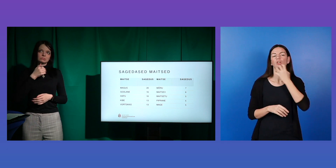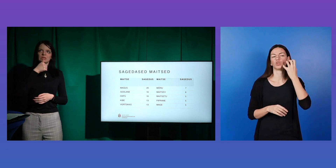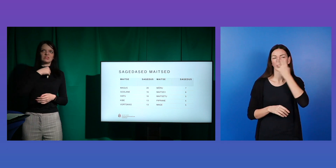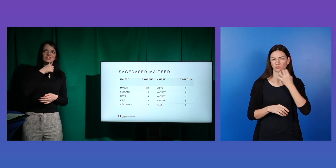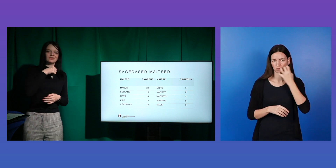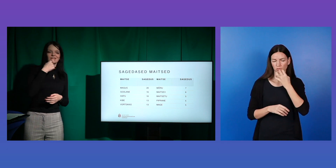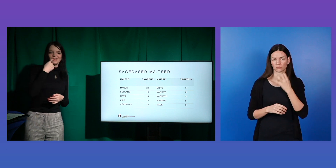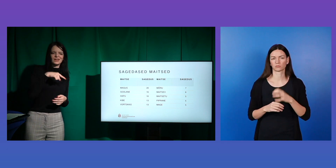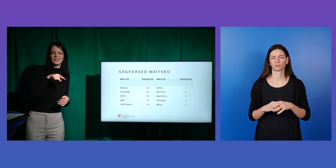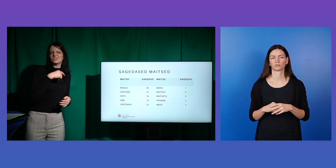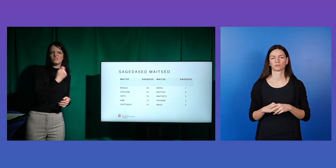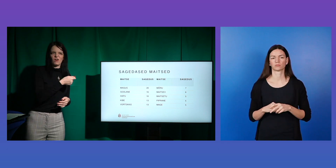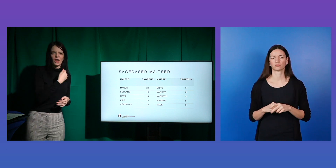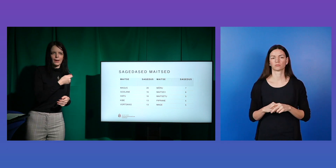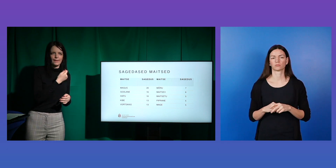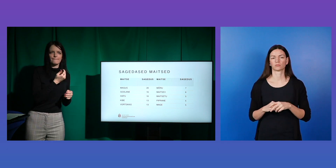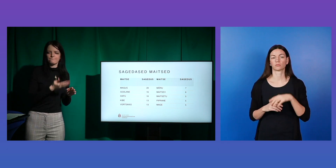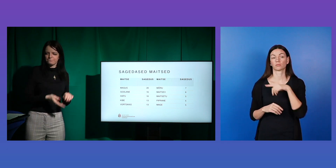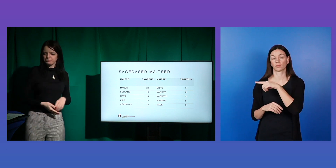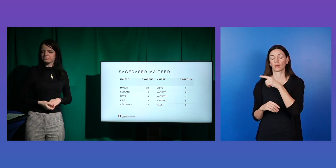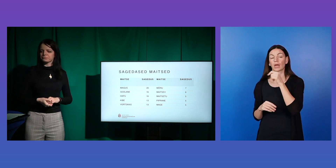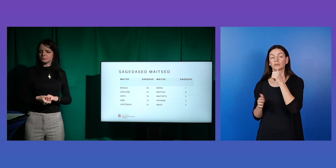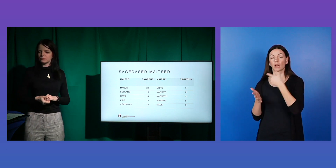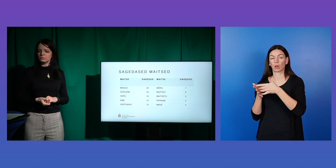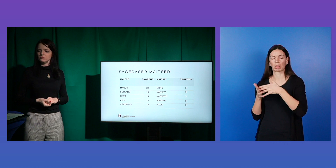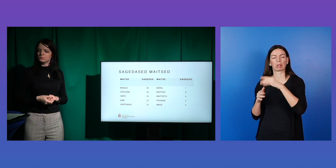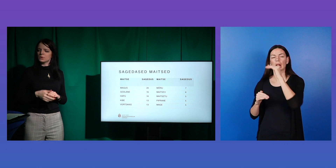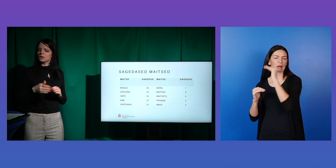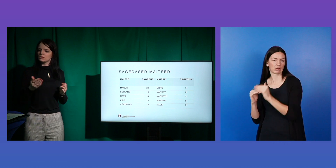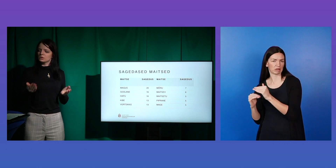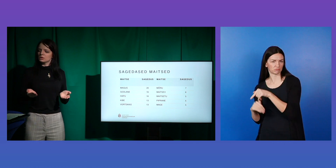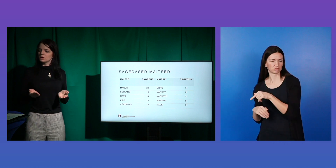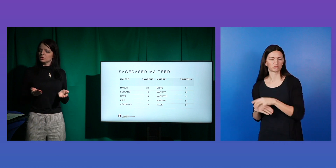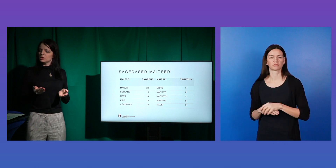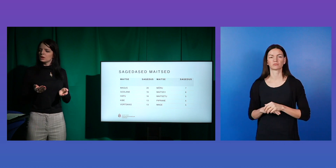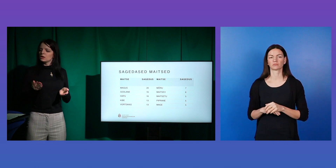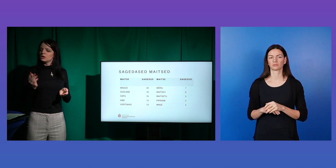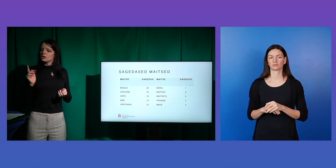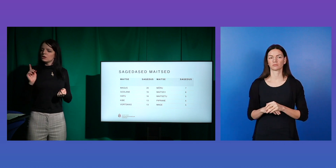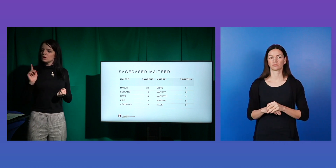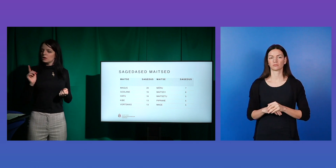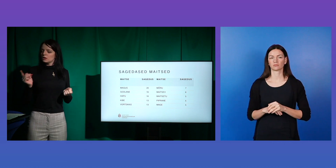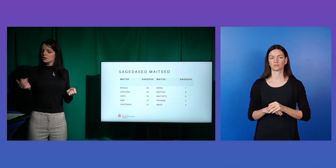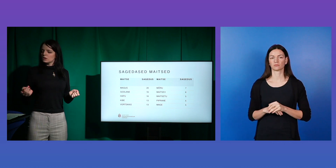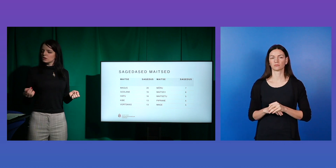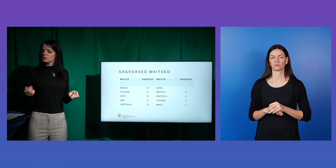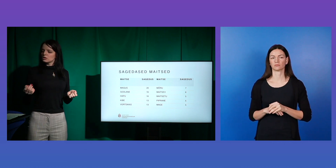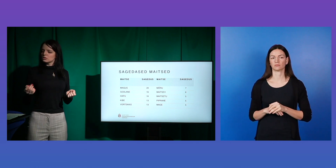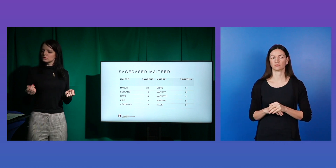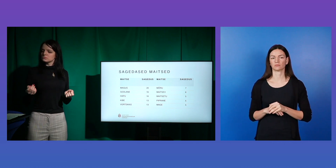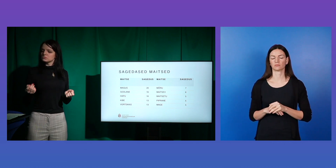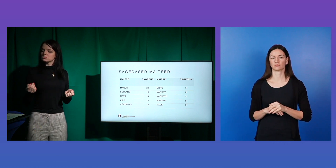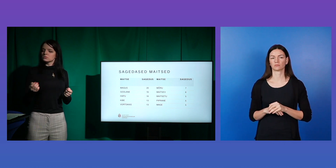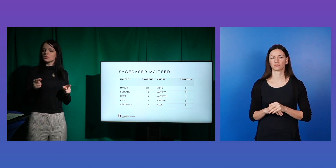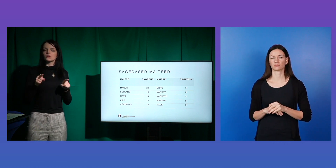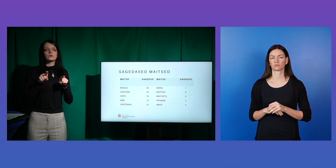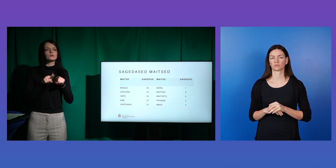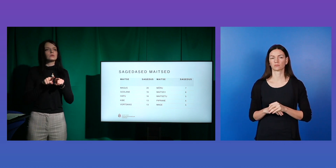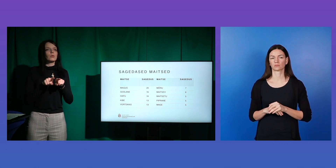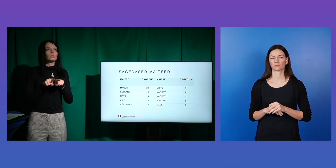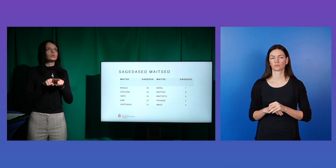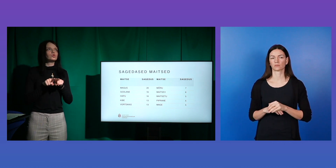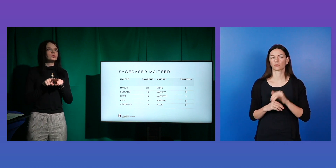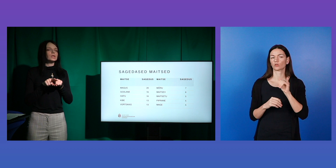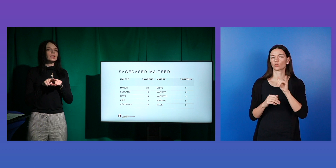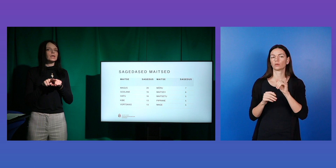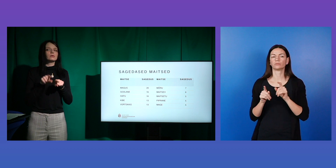Viipekeeles kasutatakse sõna vürtsikas. Eesti keeles siis vähem vürtsikas, vaid terav ja viipekeeles siis viipemärk